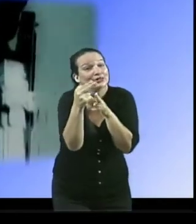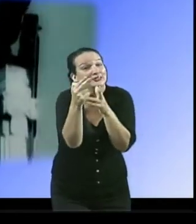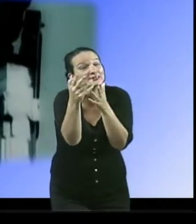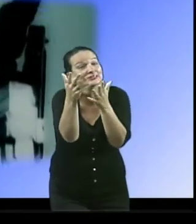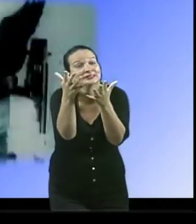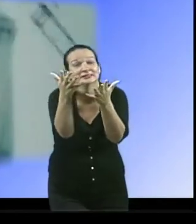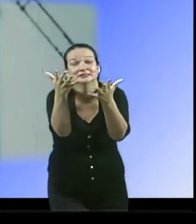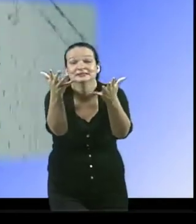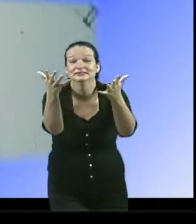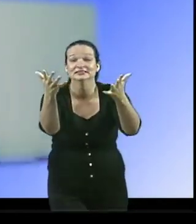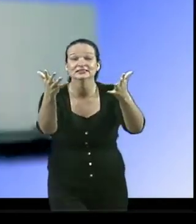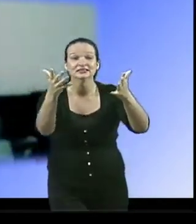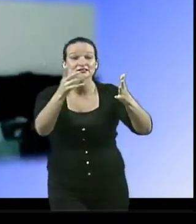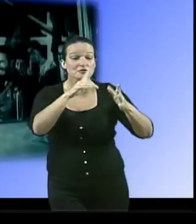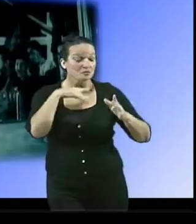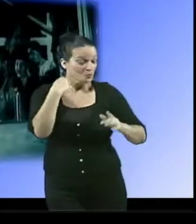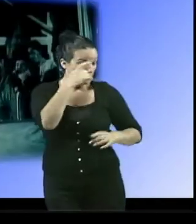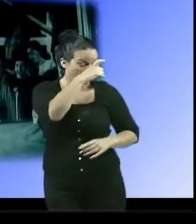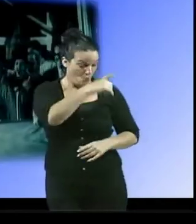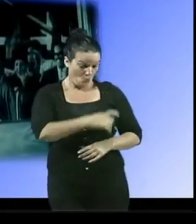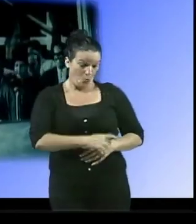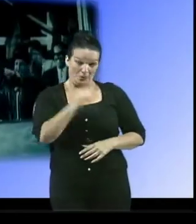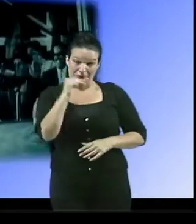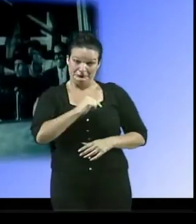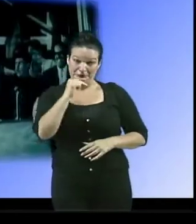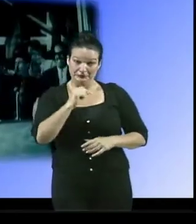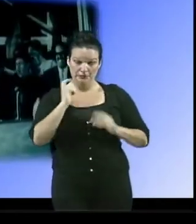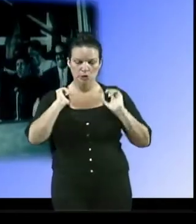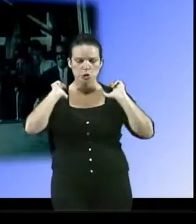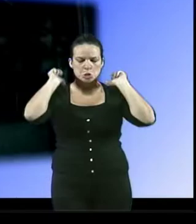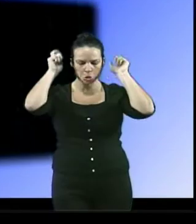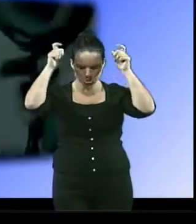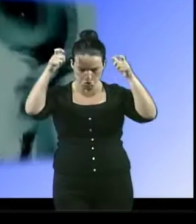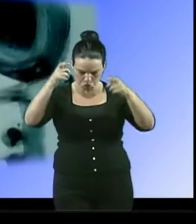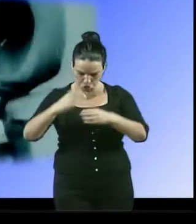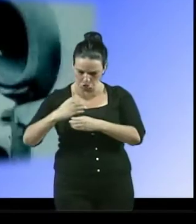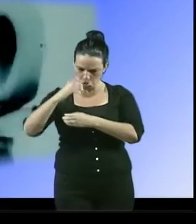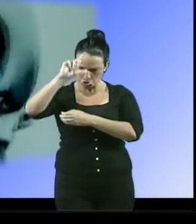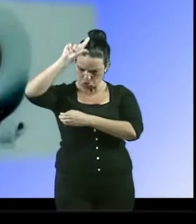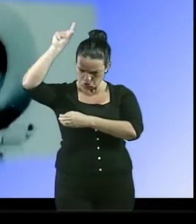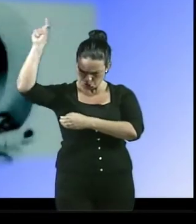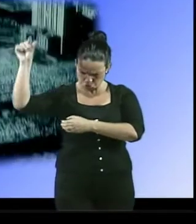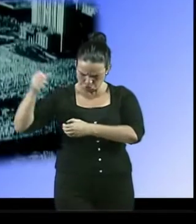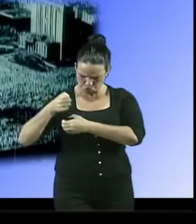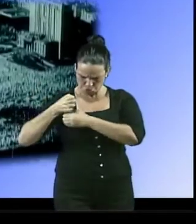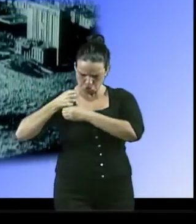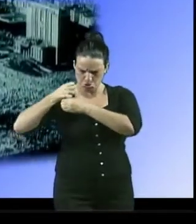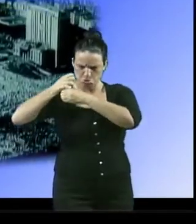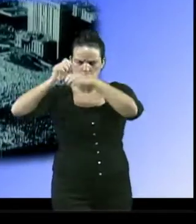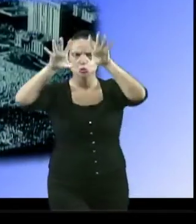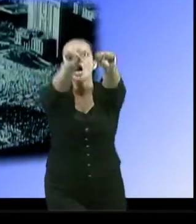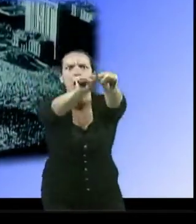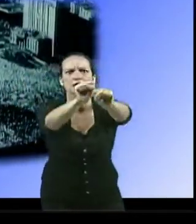hazañas? Ni la muerte cree que se apoderó de ti.